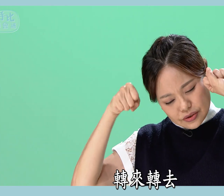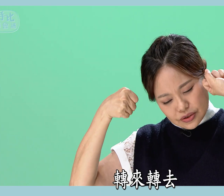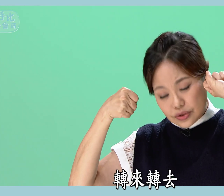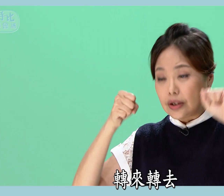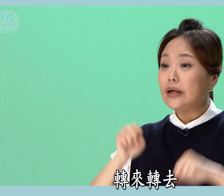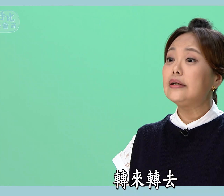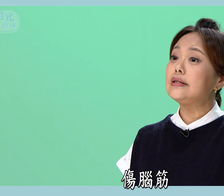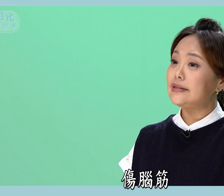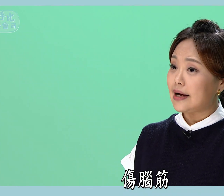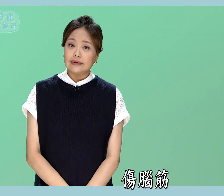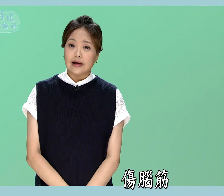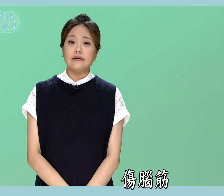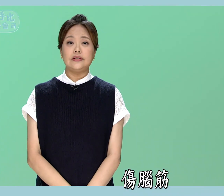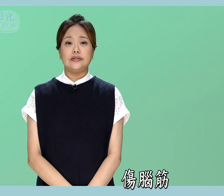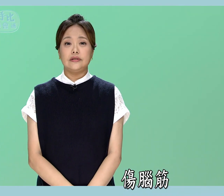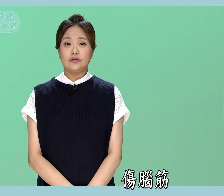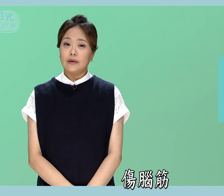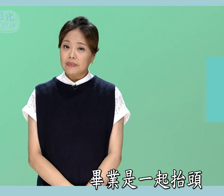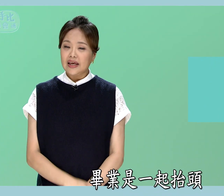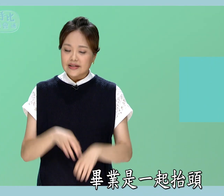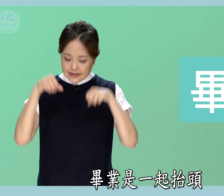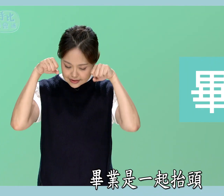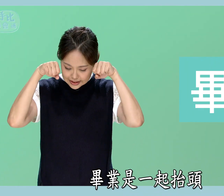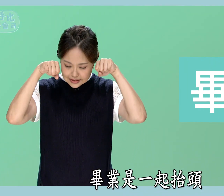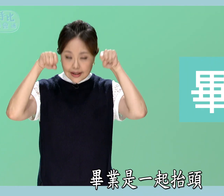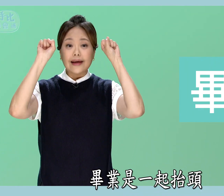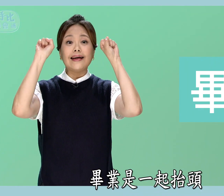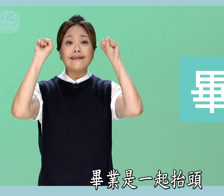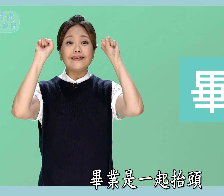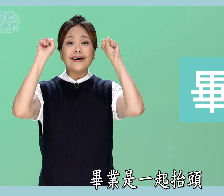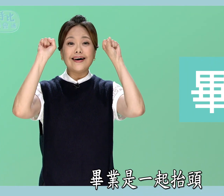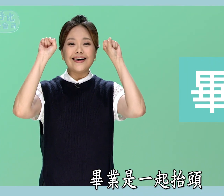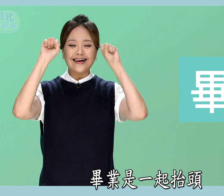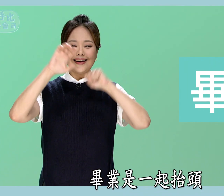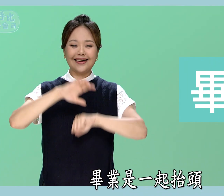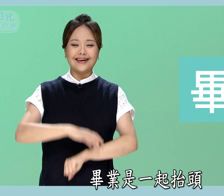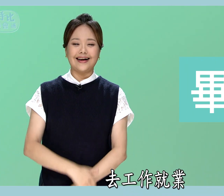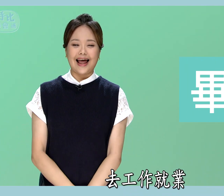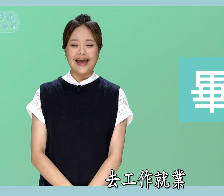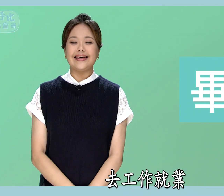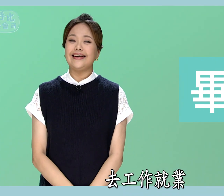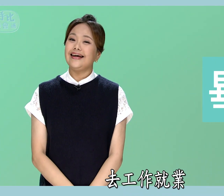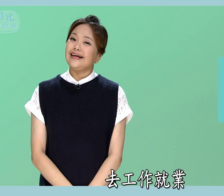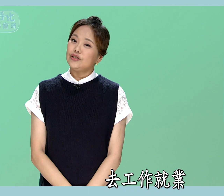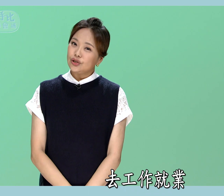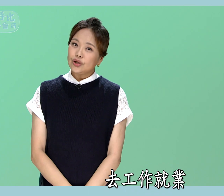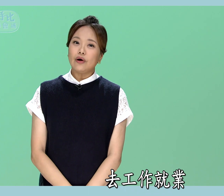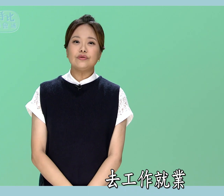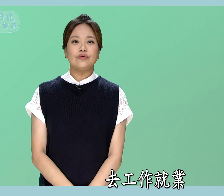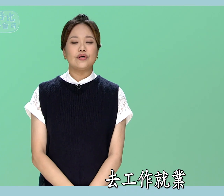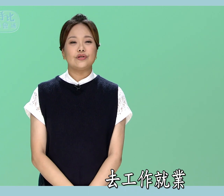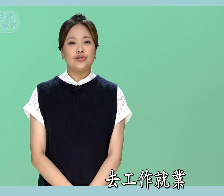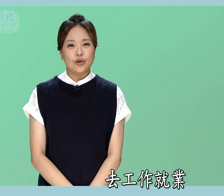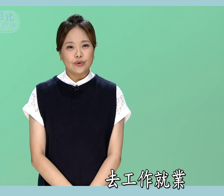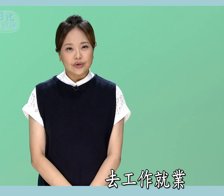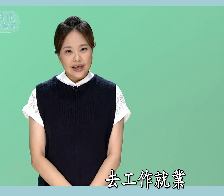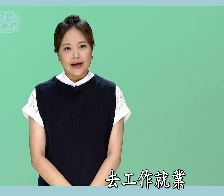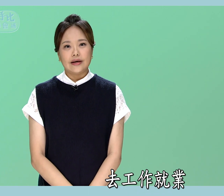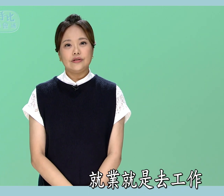去，伤脑筋。所以毕业是一起抬头哦哈。来，去工作就业。